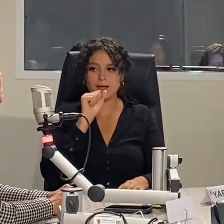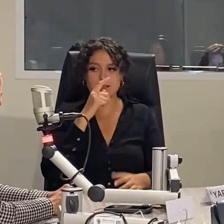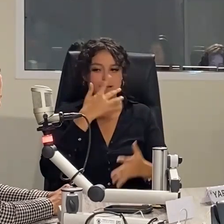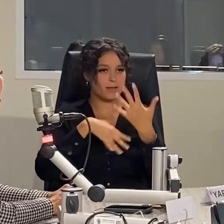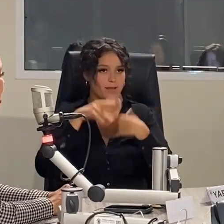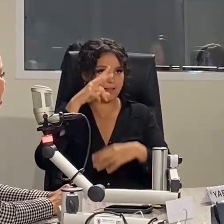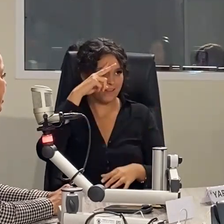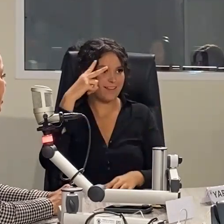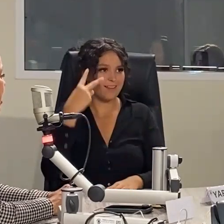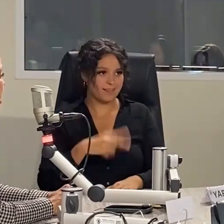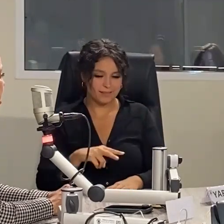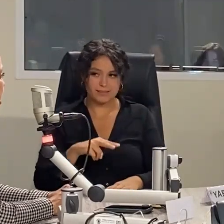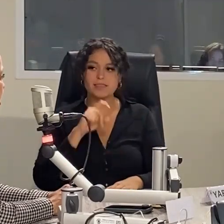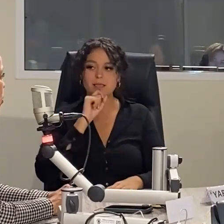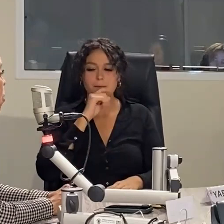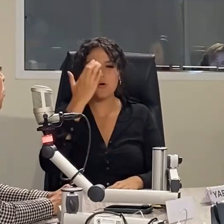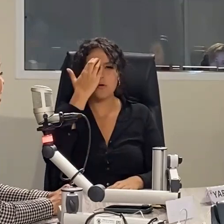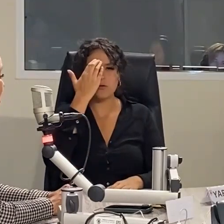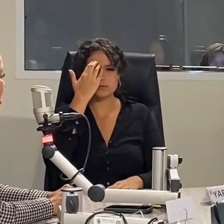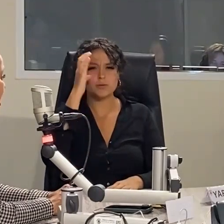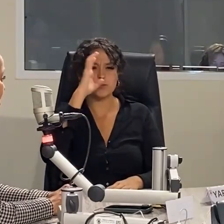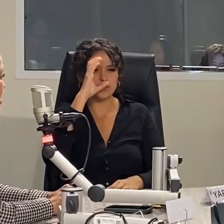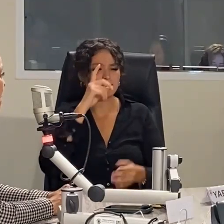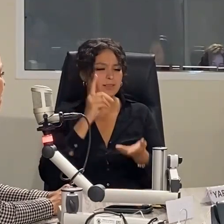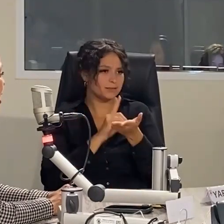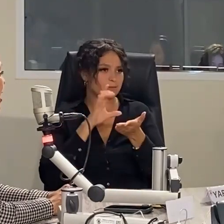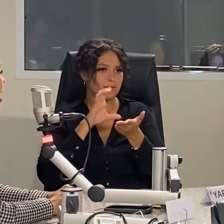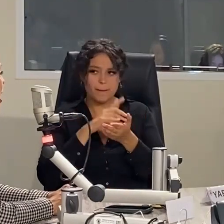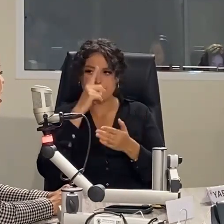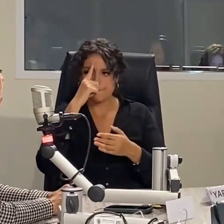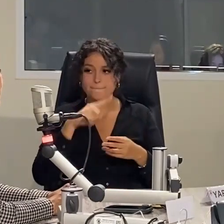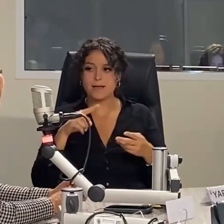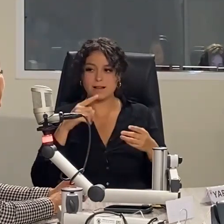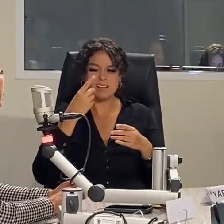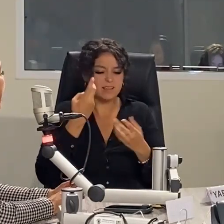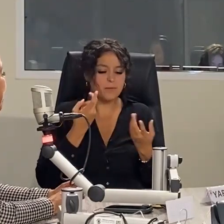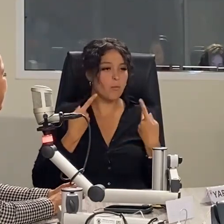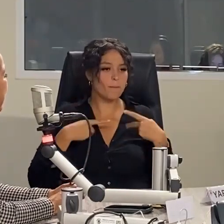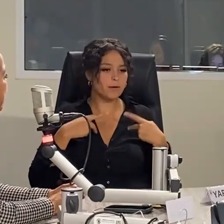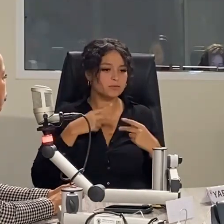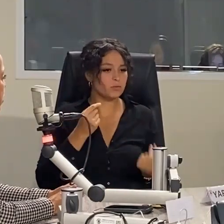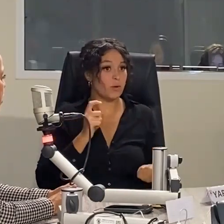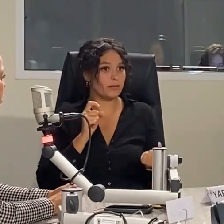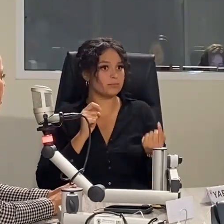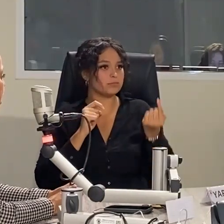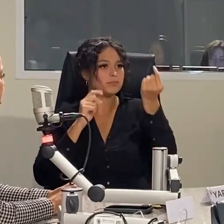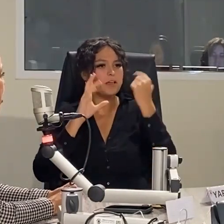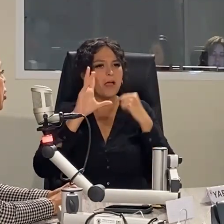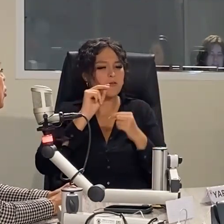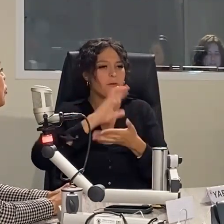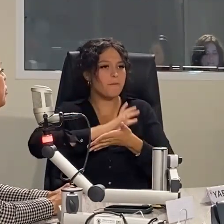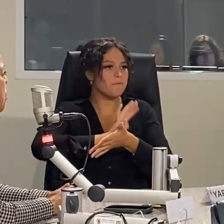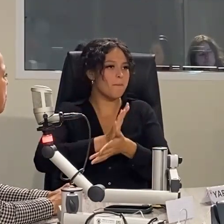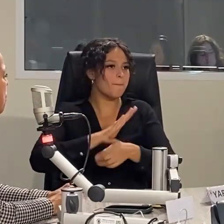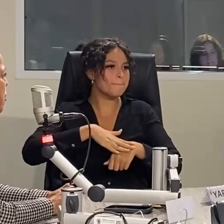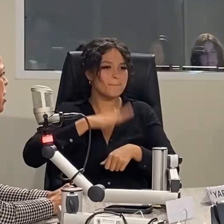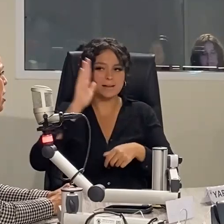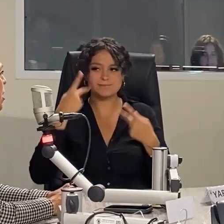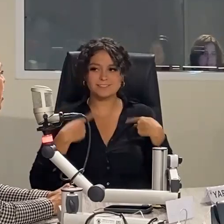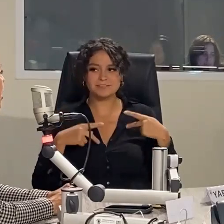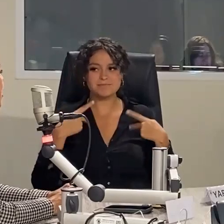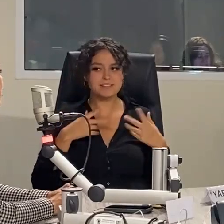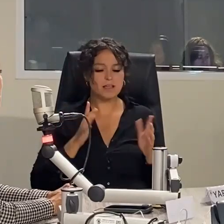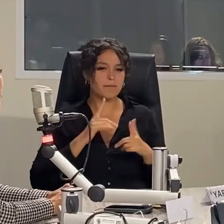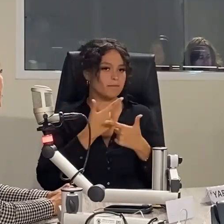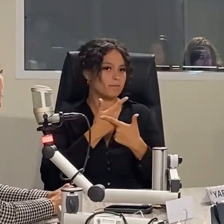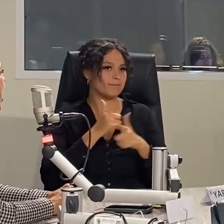señas mexicana como materia. ¿Para qué? Para que ya no hablemos de inclusión ni